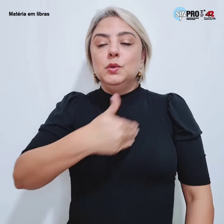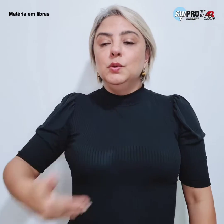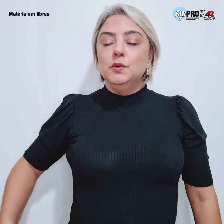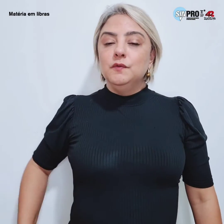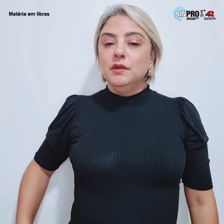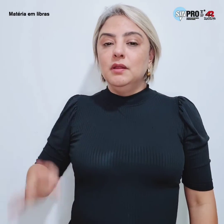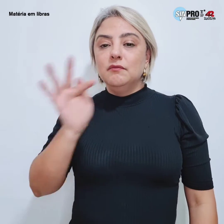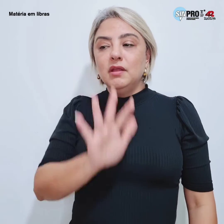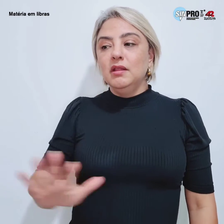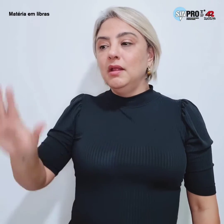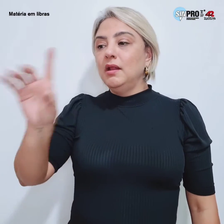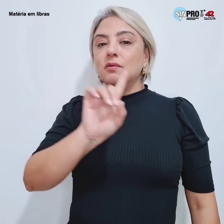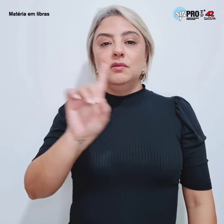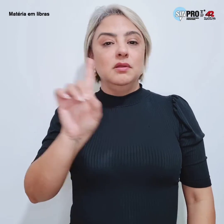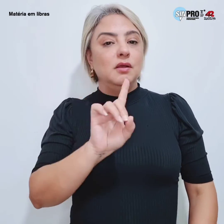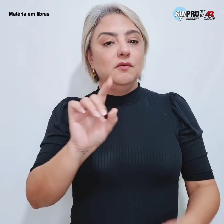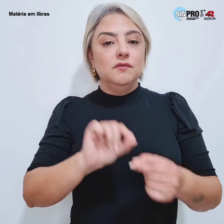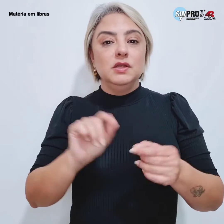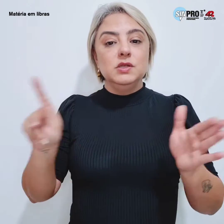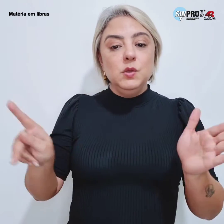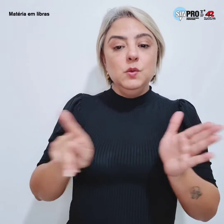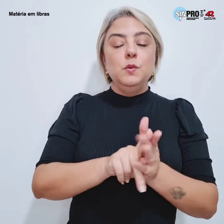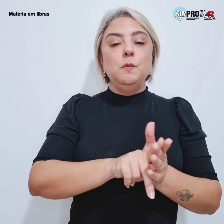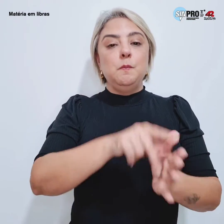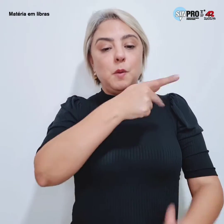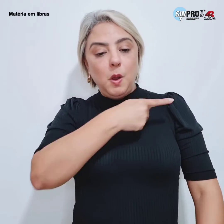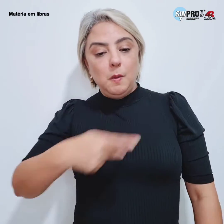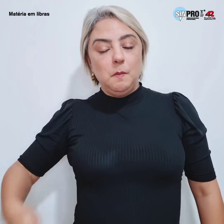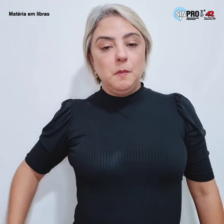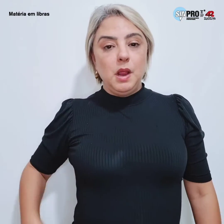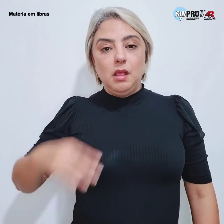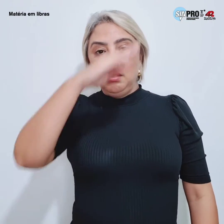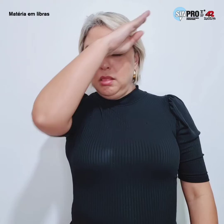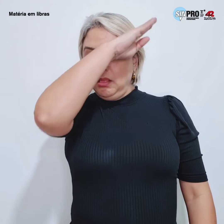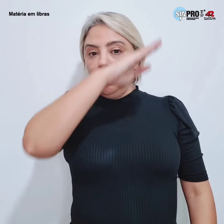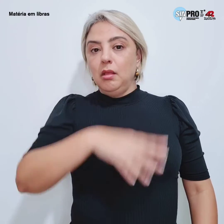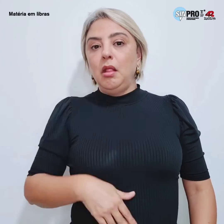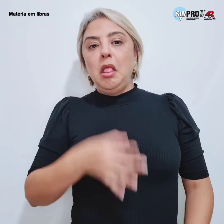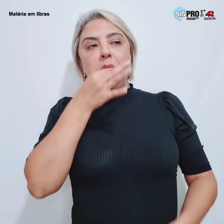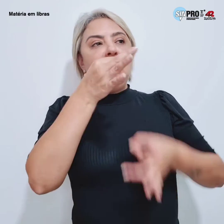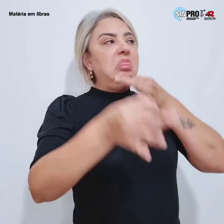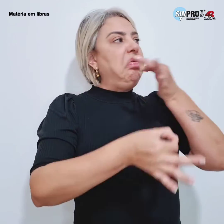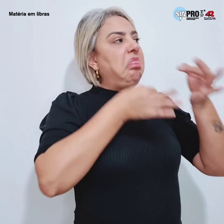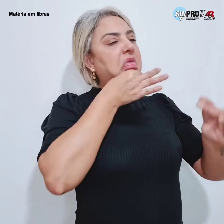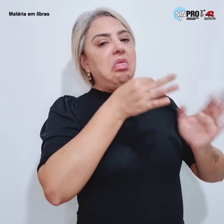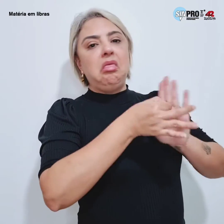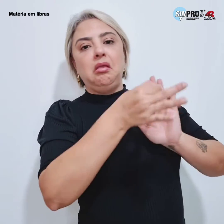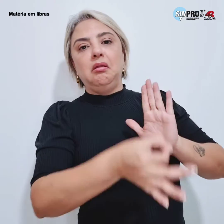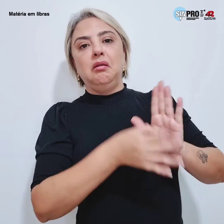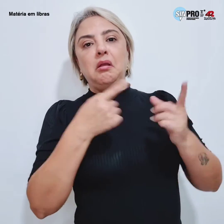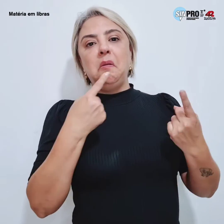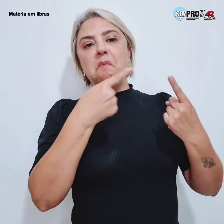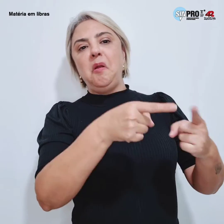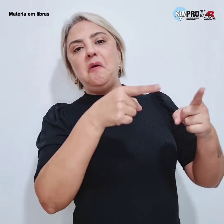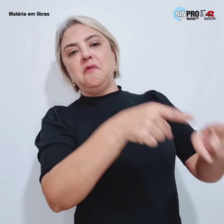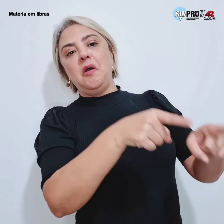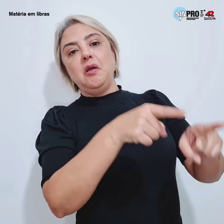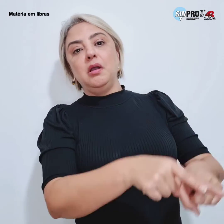não fez e o próprio presidente desobedeceu e criticou, provocando 500 mil de mortes